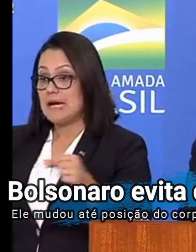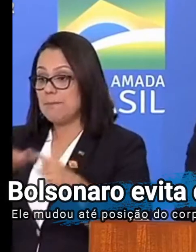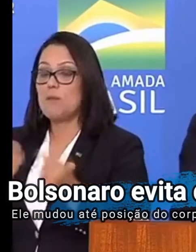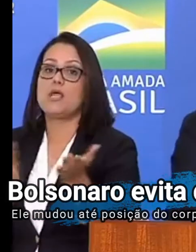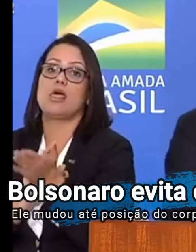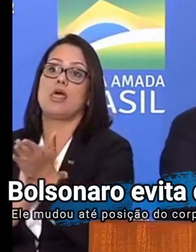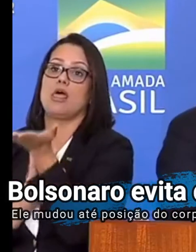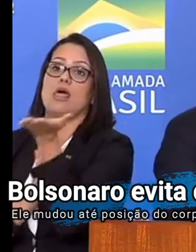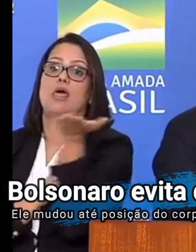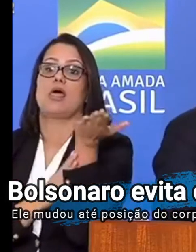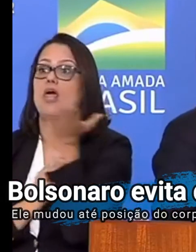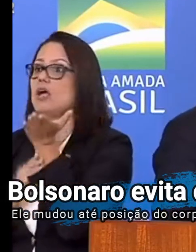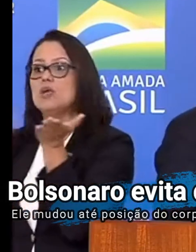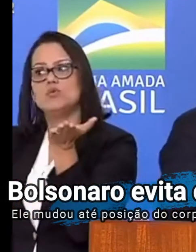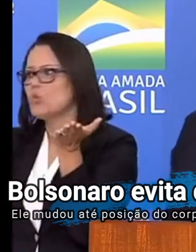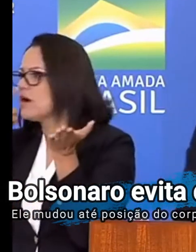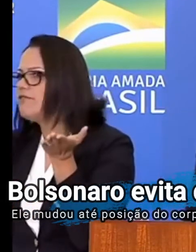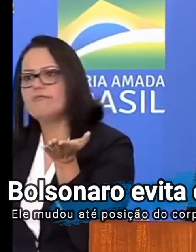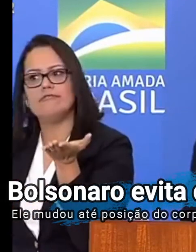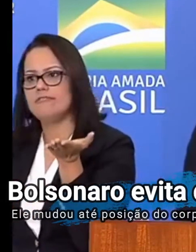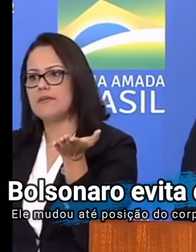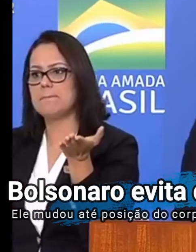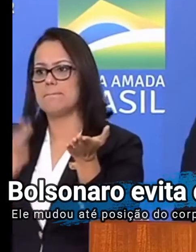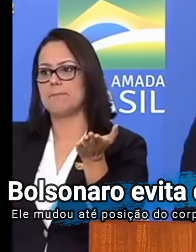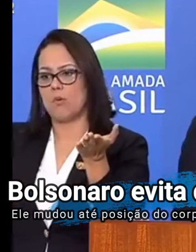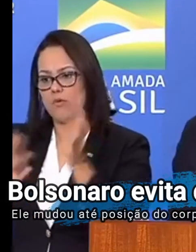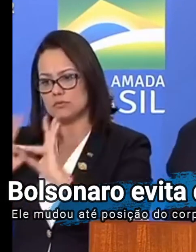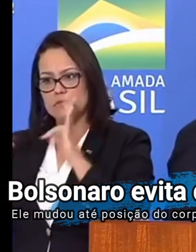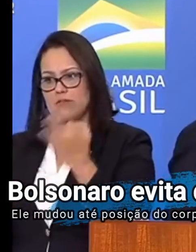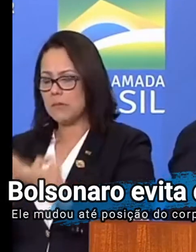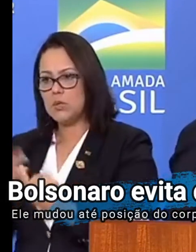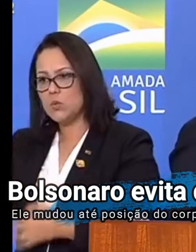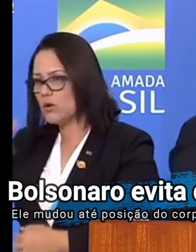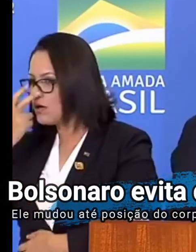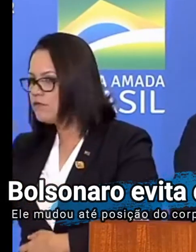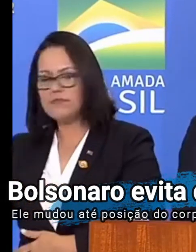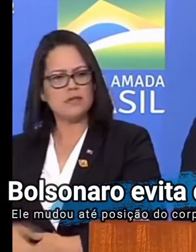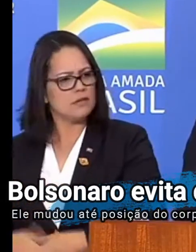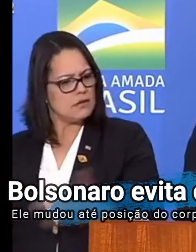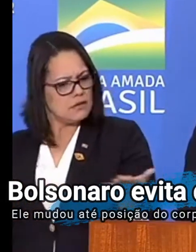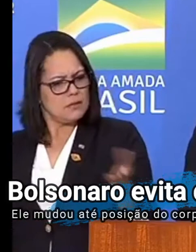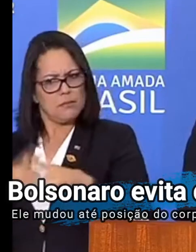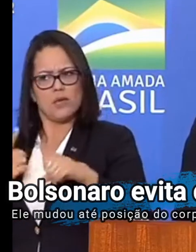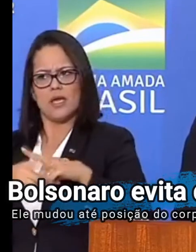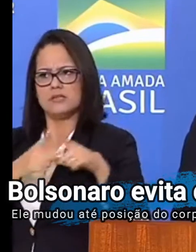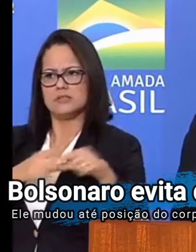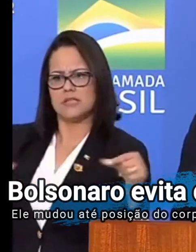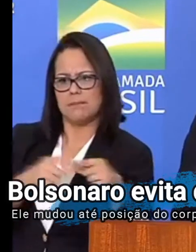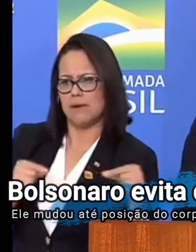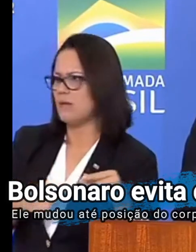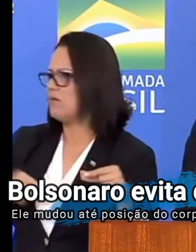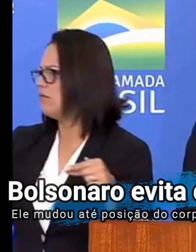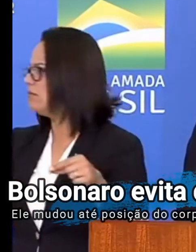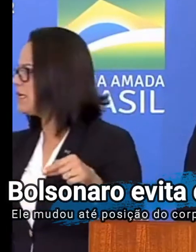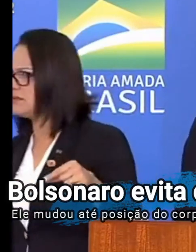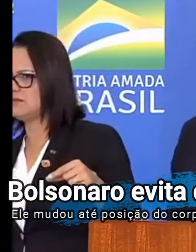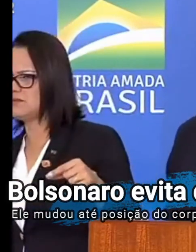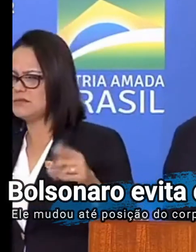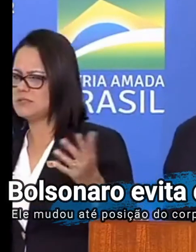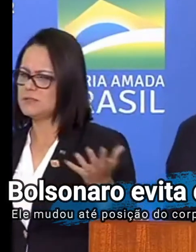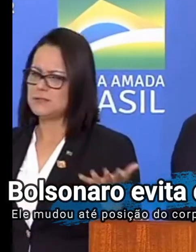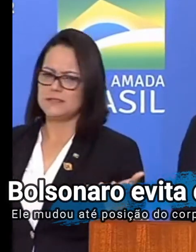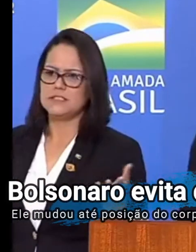eu não vi ainda o japonês do bolsa família com a diferença nossa pra eles olha experiências